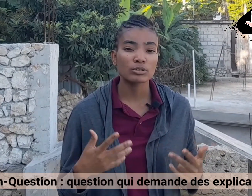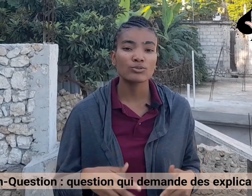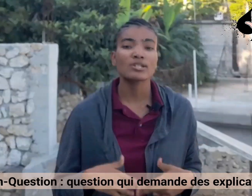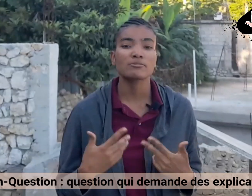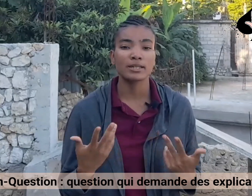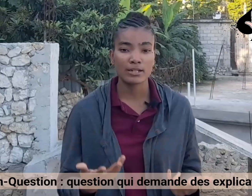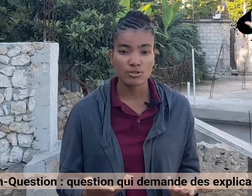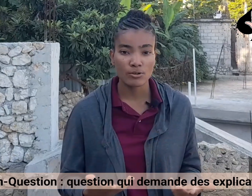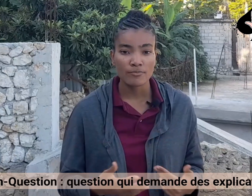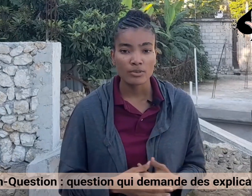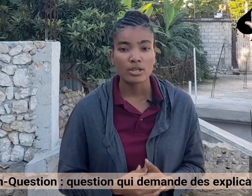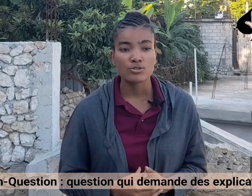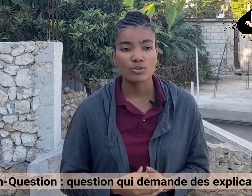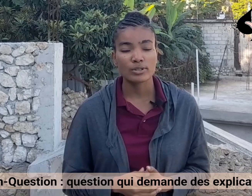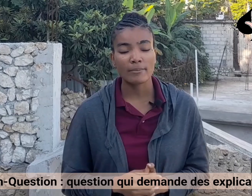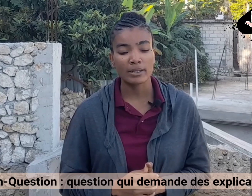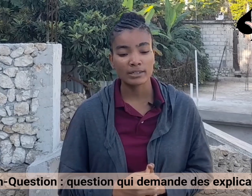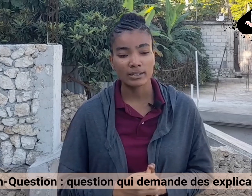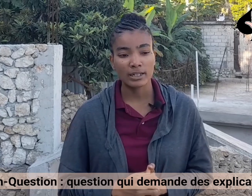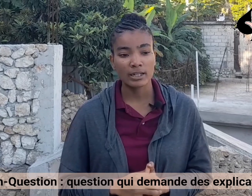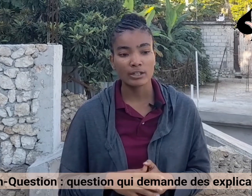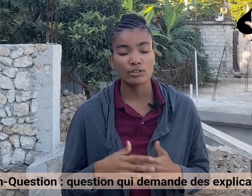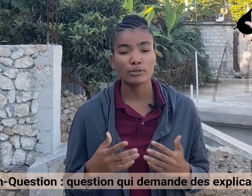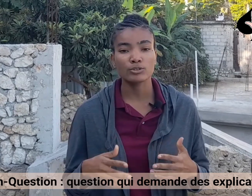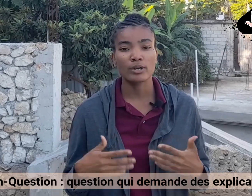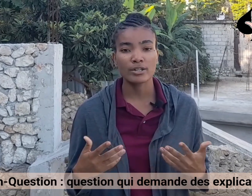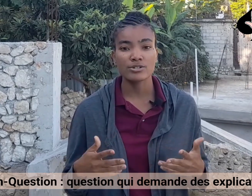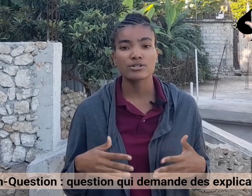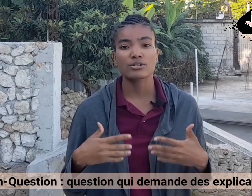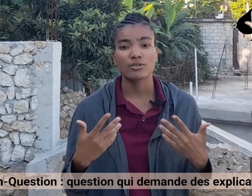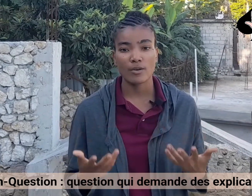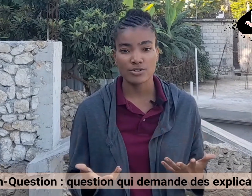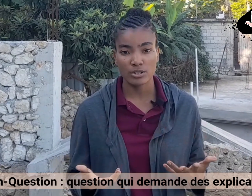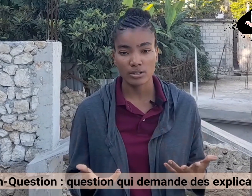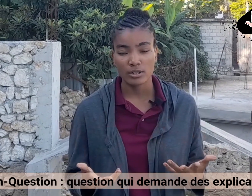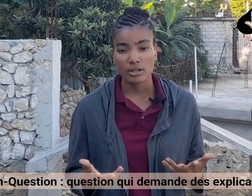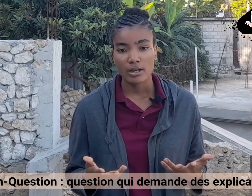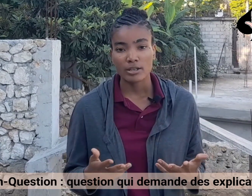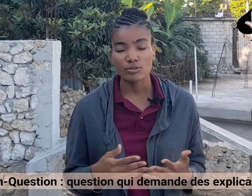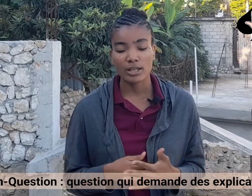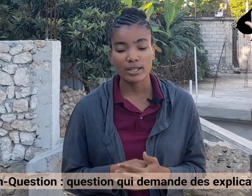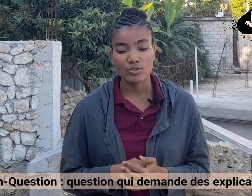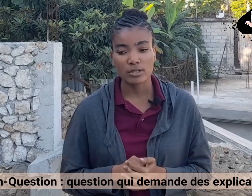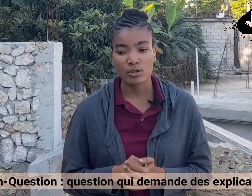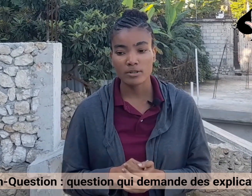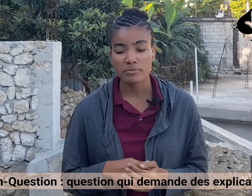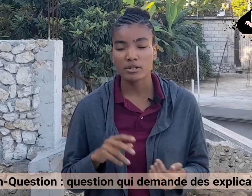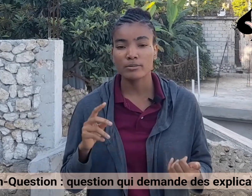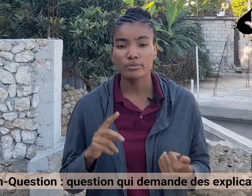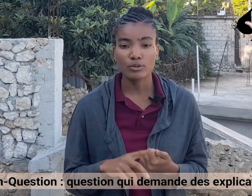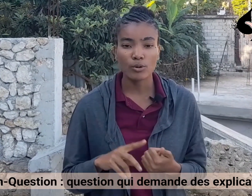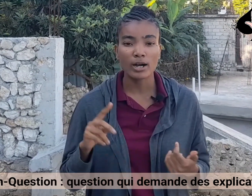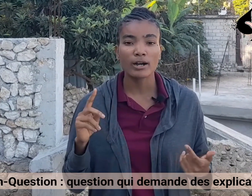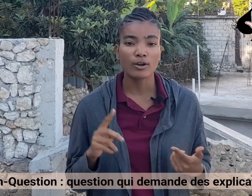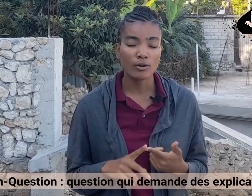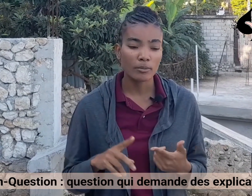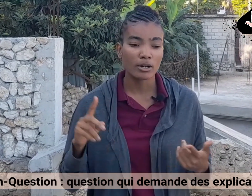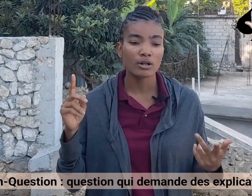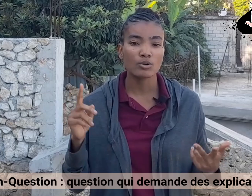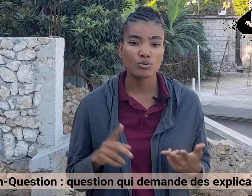une explication. Ce qu'on appelle en anglais WH question. Toutes les questions qui commencent par pourquoi, comment,